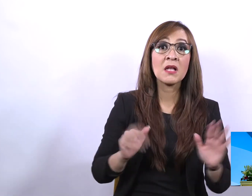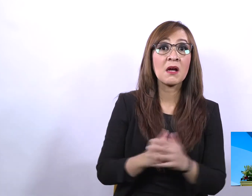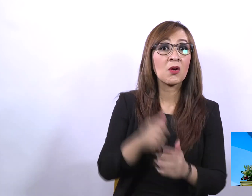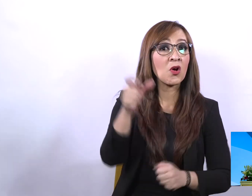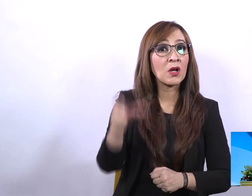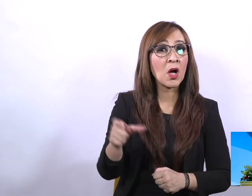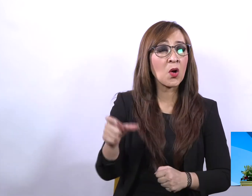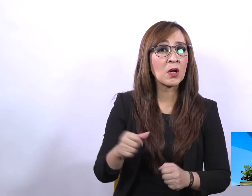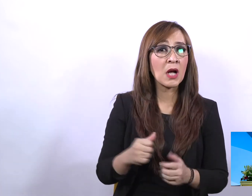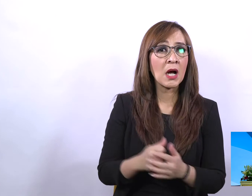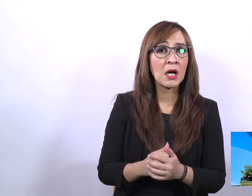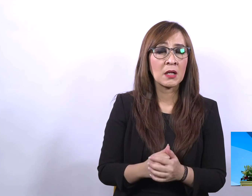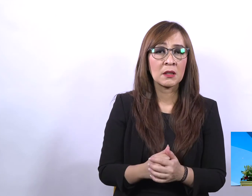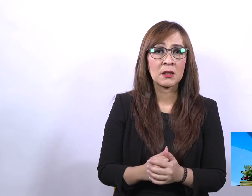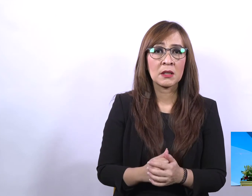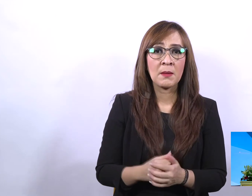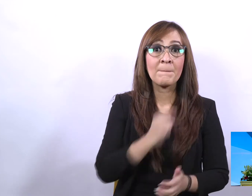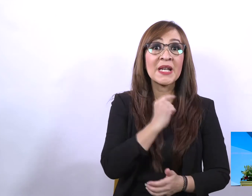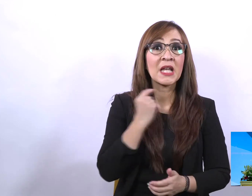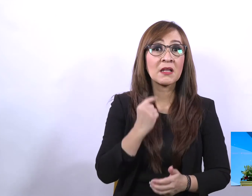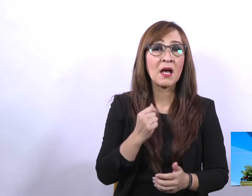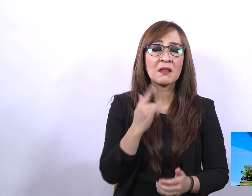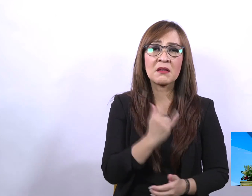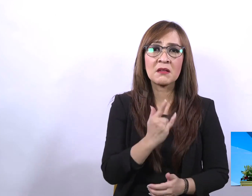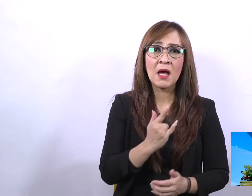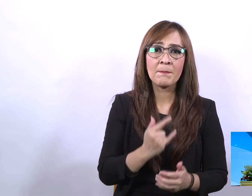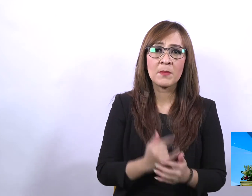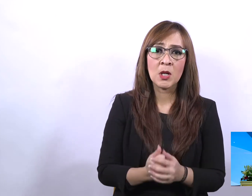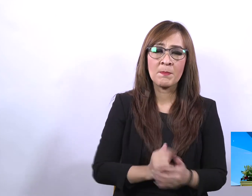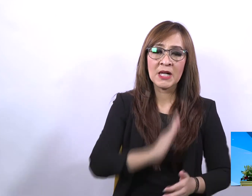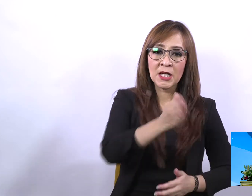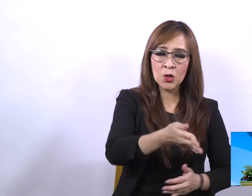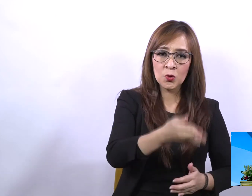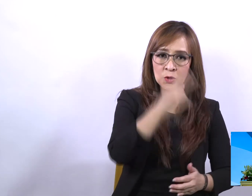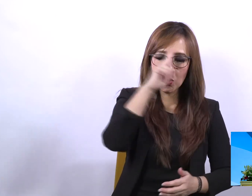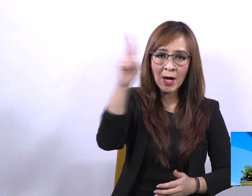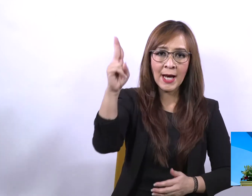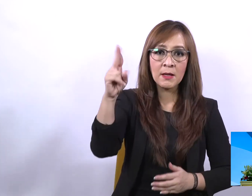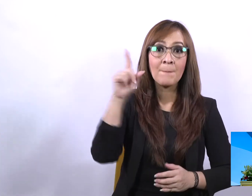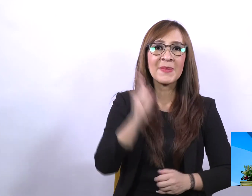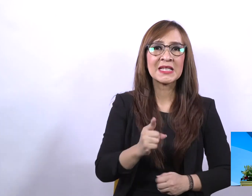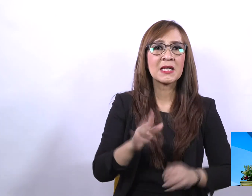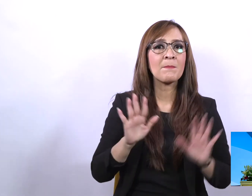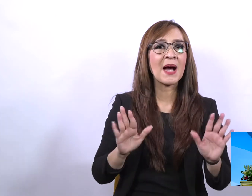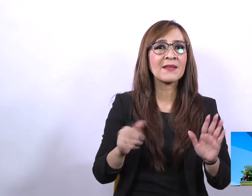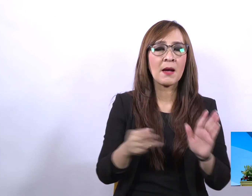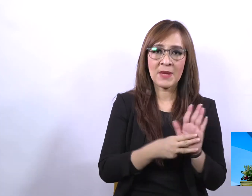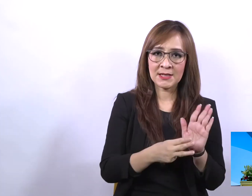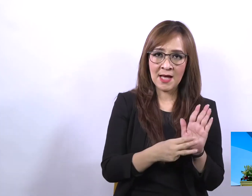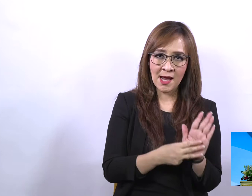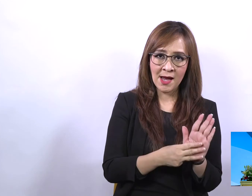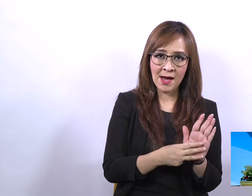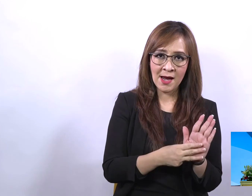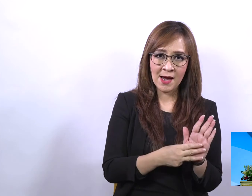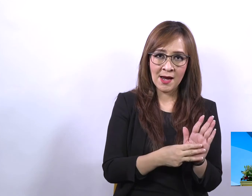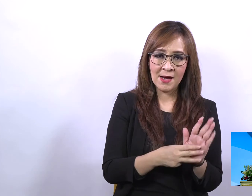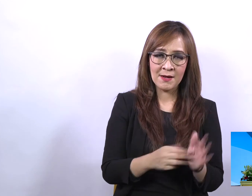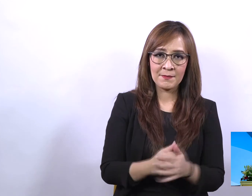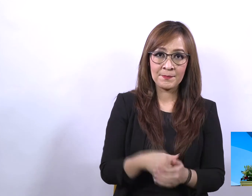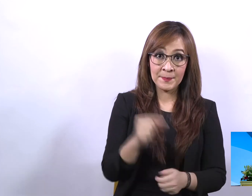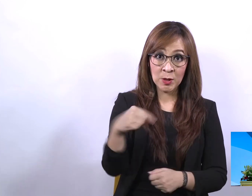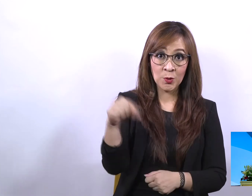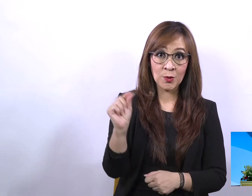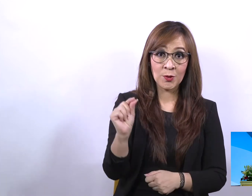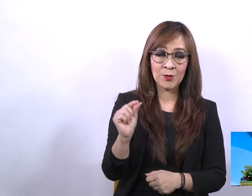dalam hidupnya Tetapi dia tetap setia dia tetap taat dia tetap tulus biar tetap melakukan yang terbaik buat Tuhan yang setuju sama saya katakan